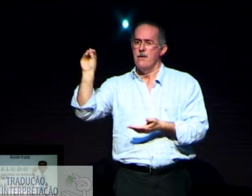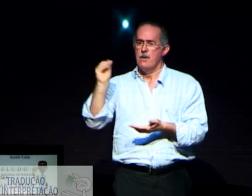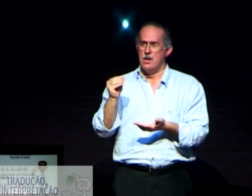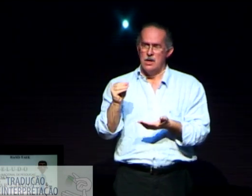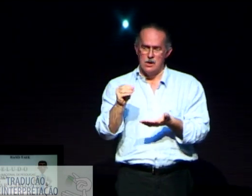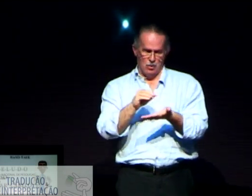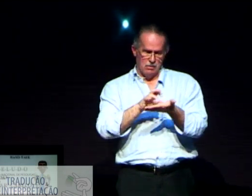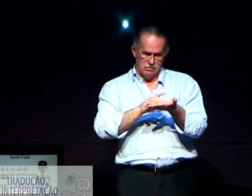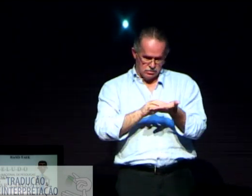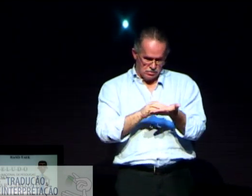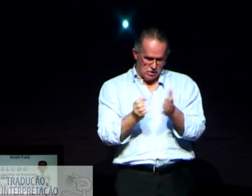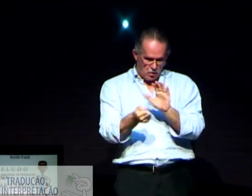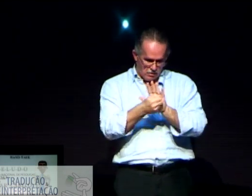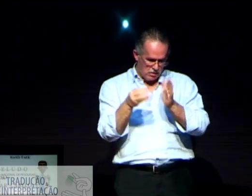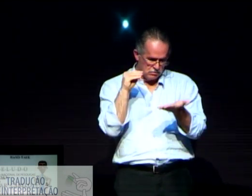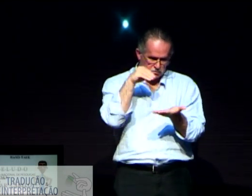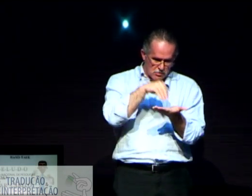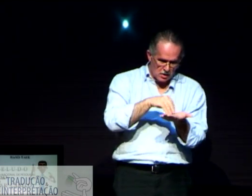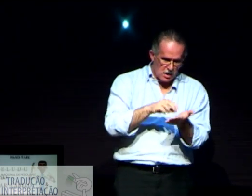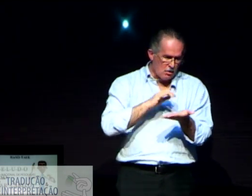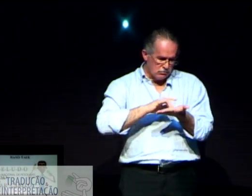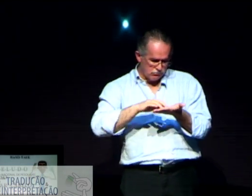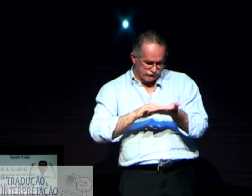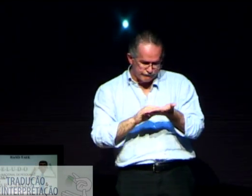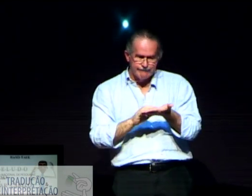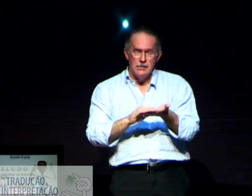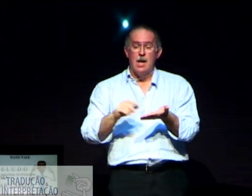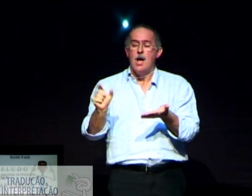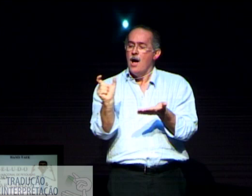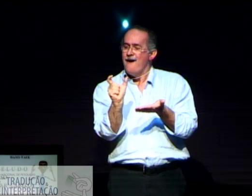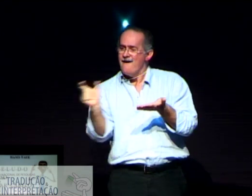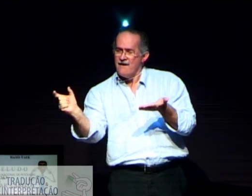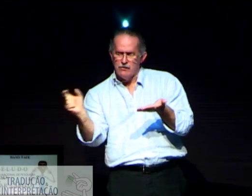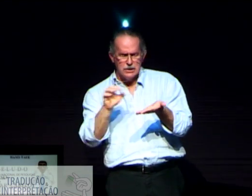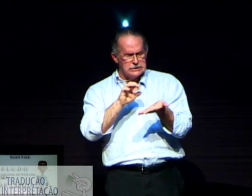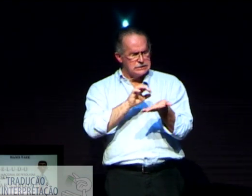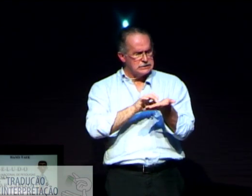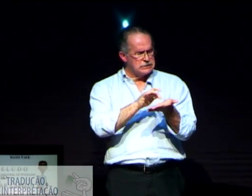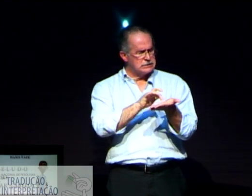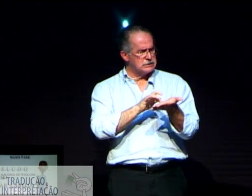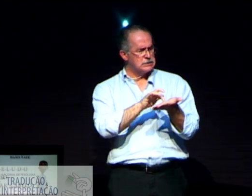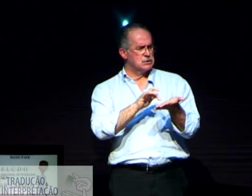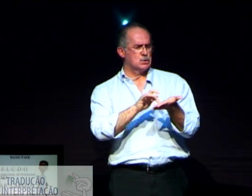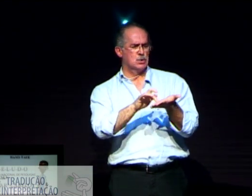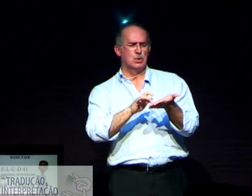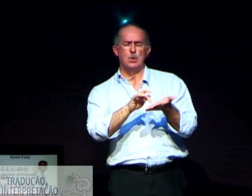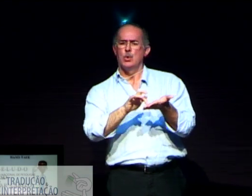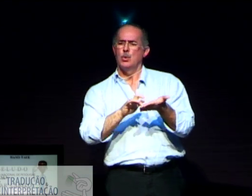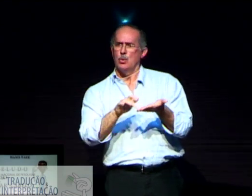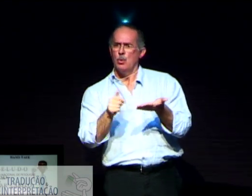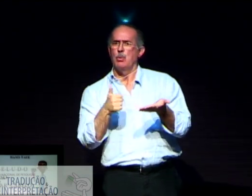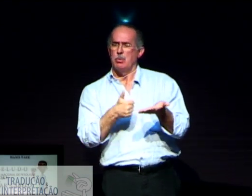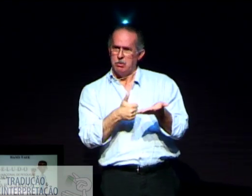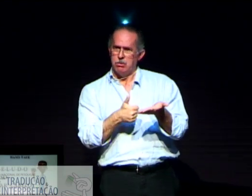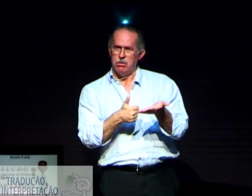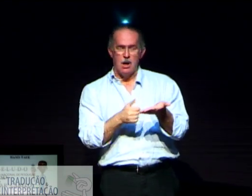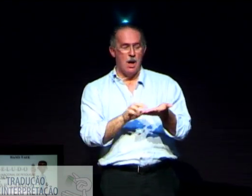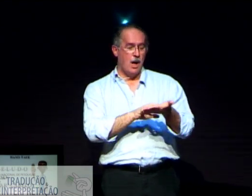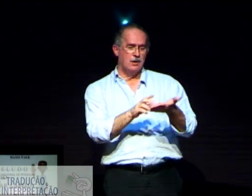A estratégia aqui, você coloca também a sentença e digita, no caso, no seu